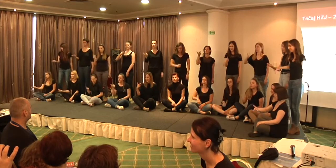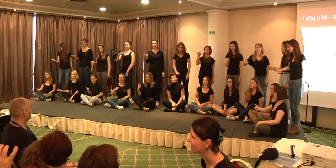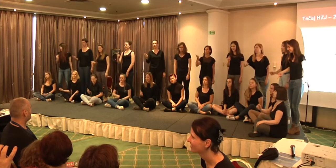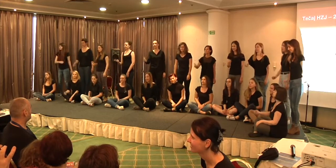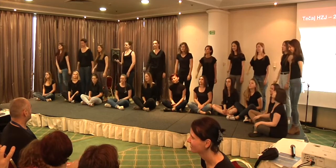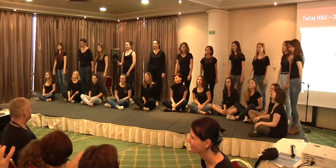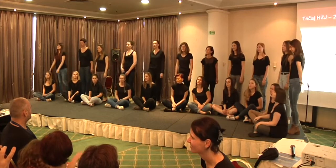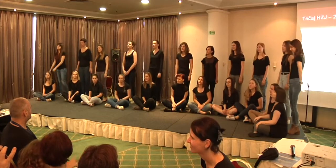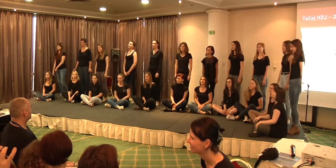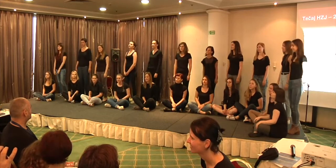zamjenjiv.